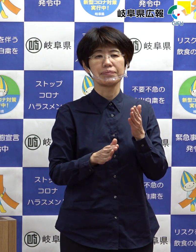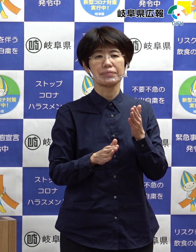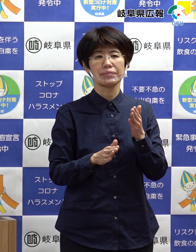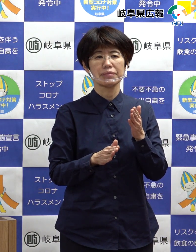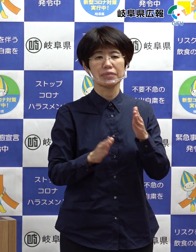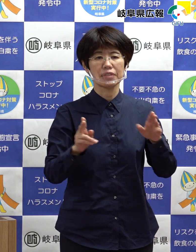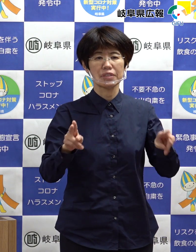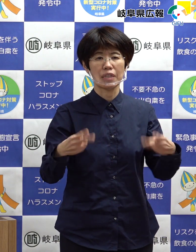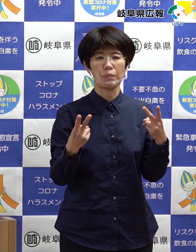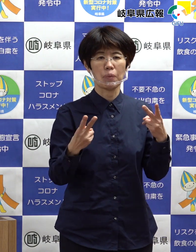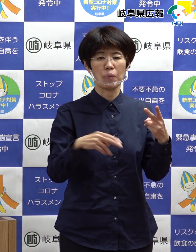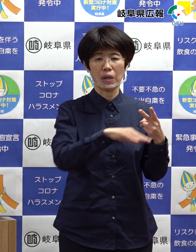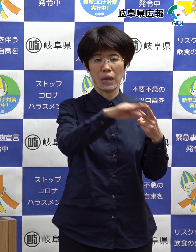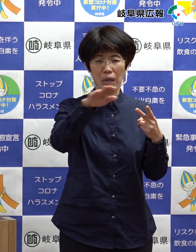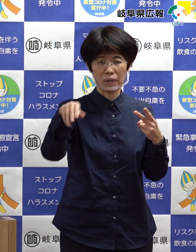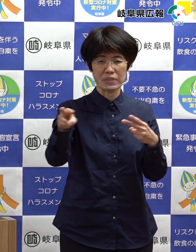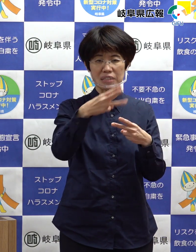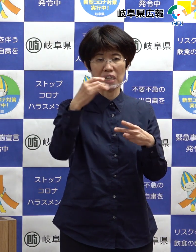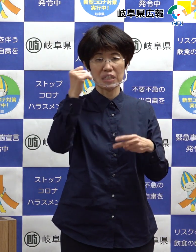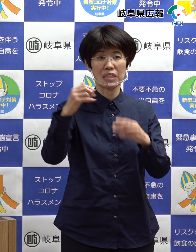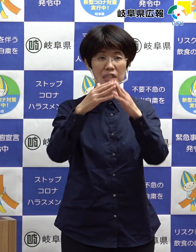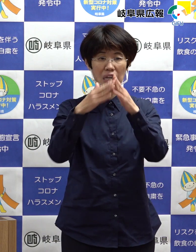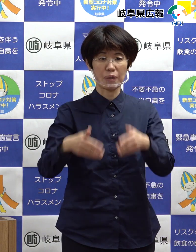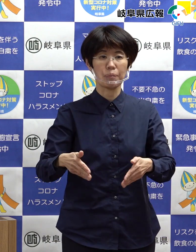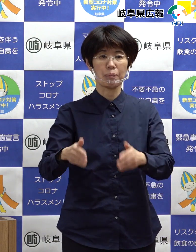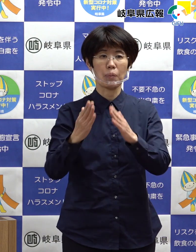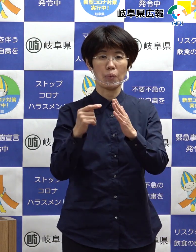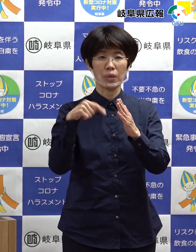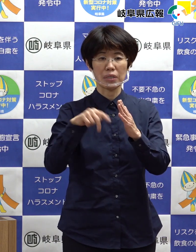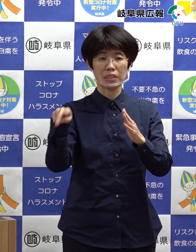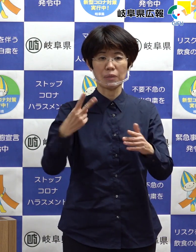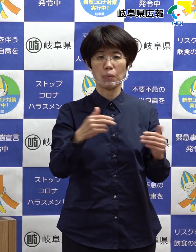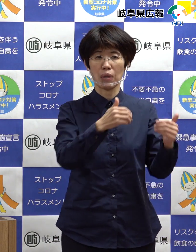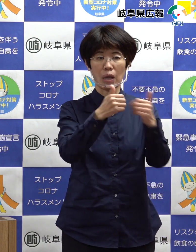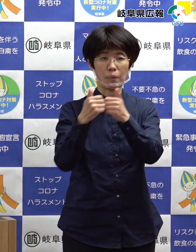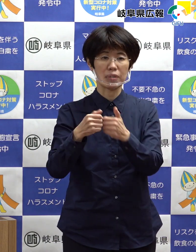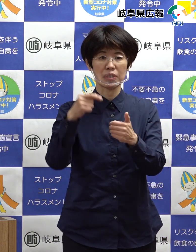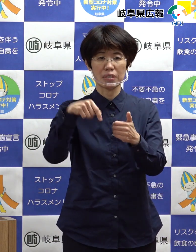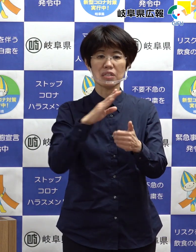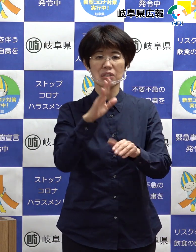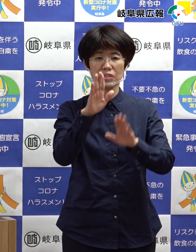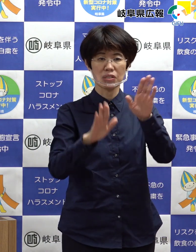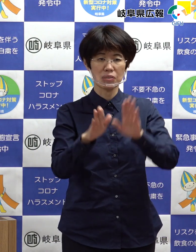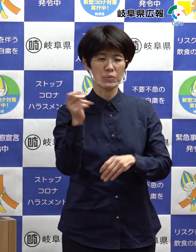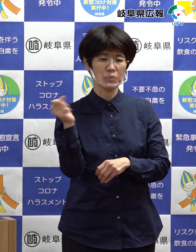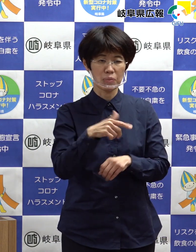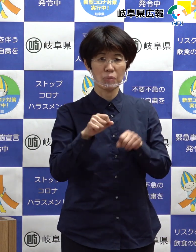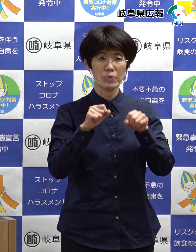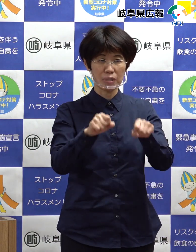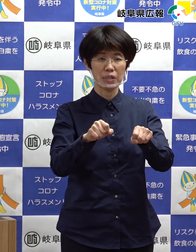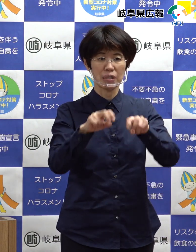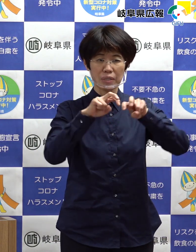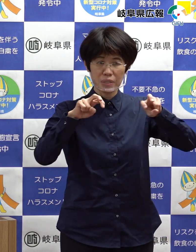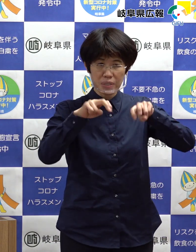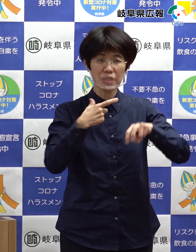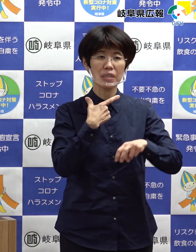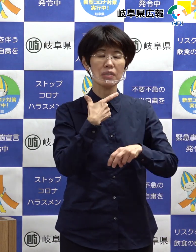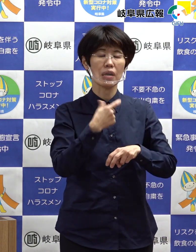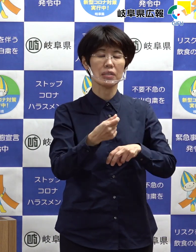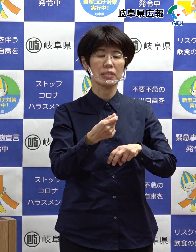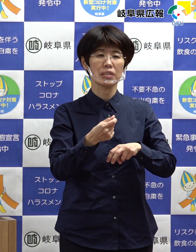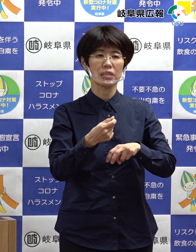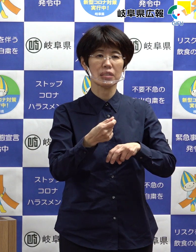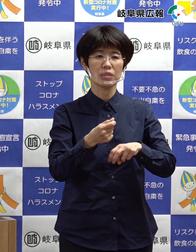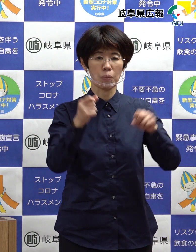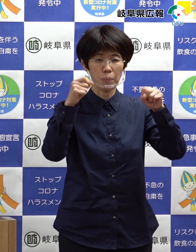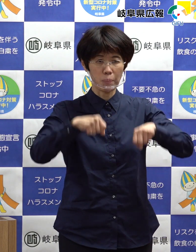専門家の方々を中心にですね、第三者委員会という形で、事実関係の究明をしっかりやろうということで、